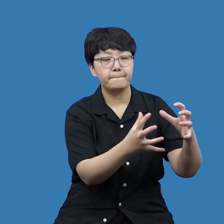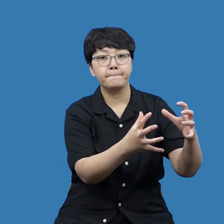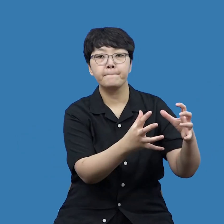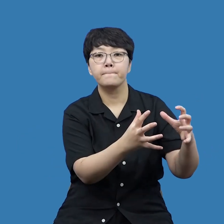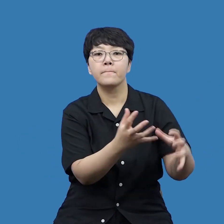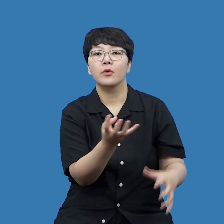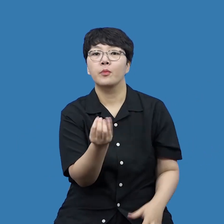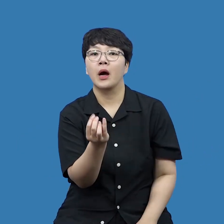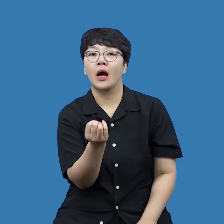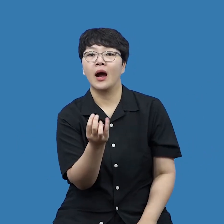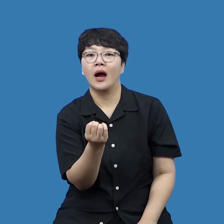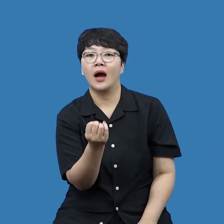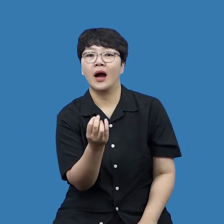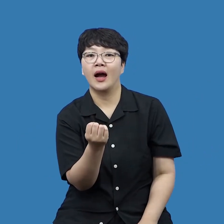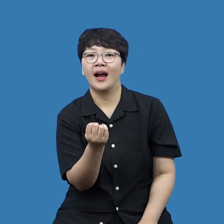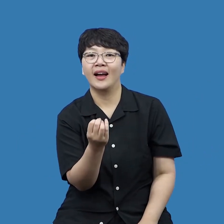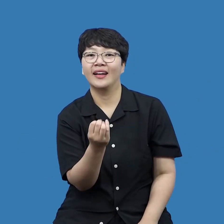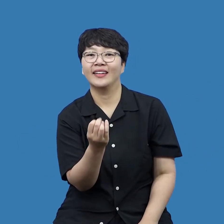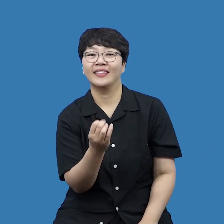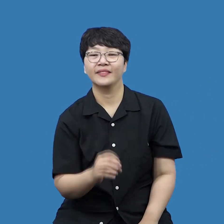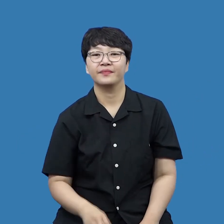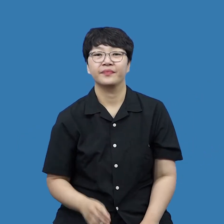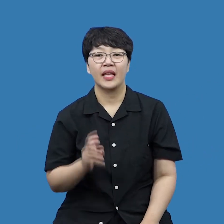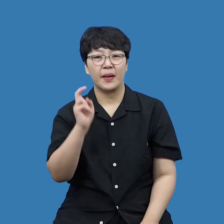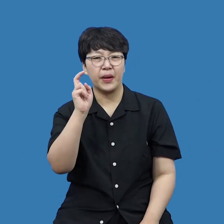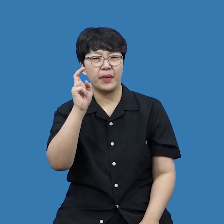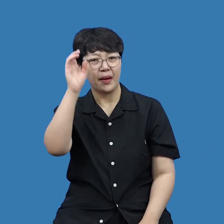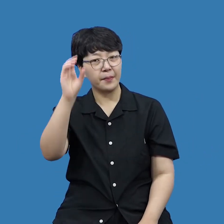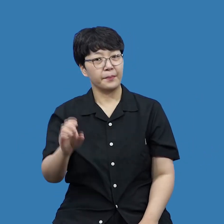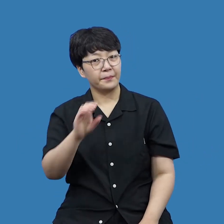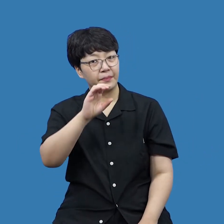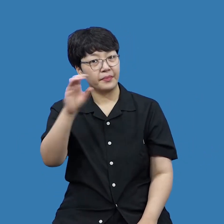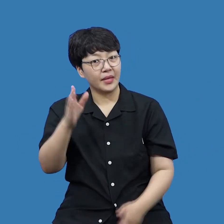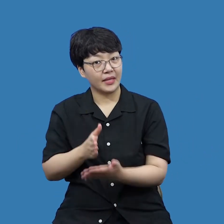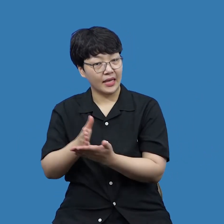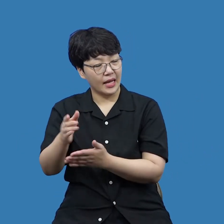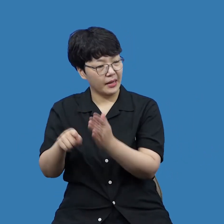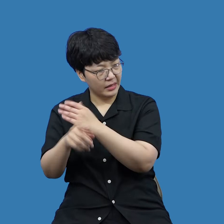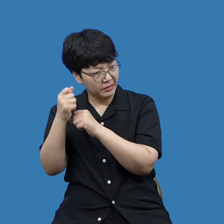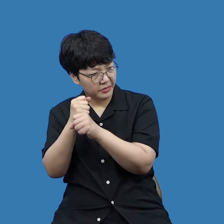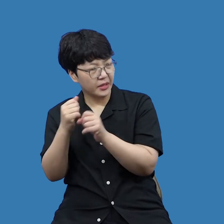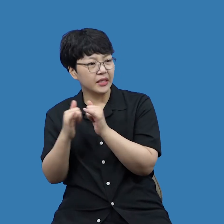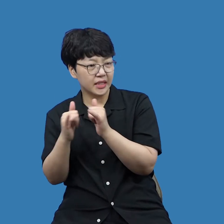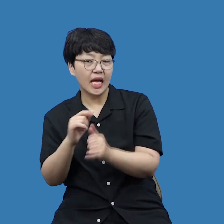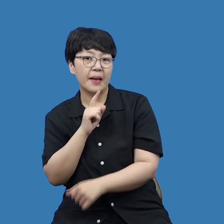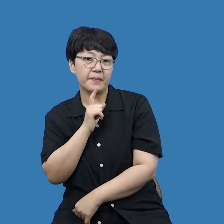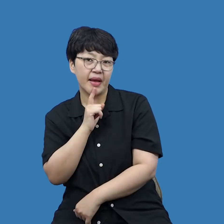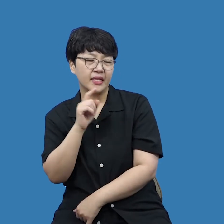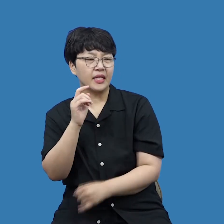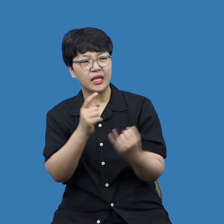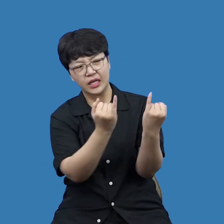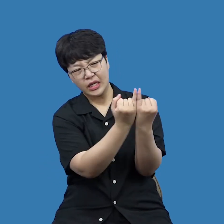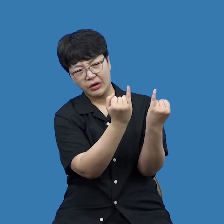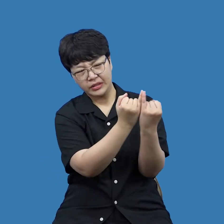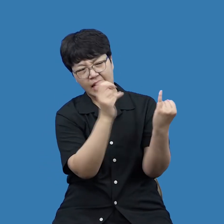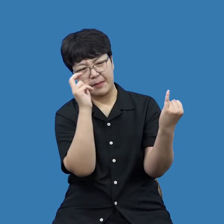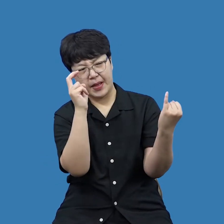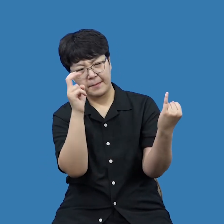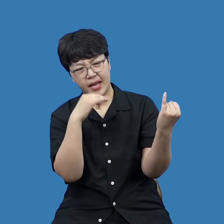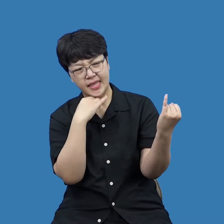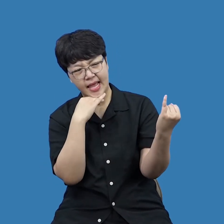생활했고, 그래서 학자들은, 하월드 마샬 같은 학자들은 이 안나의 나이가